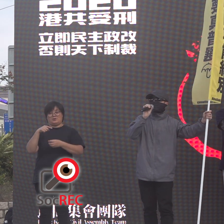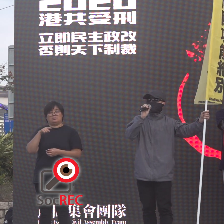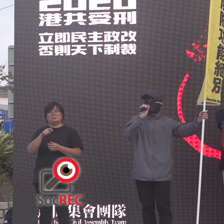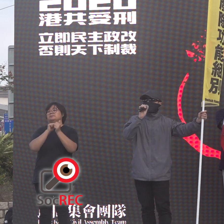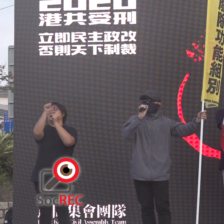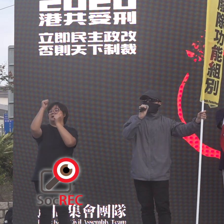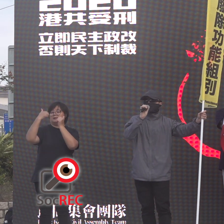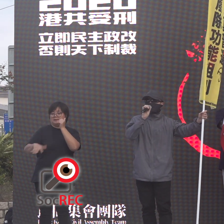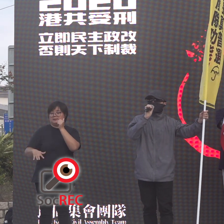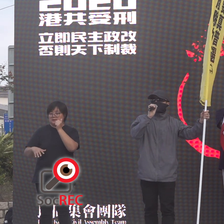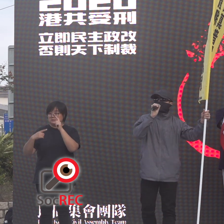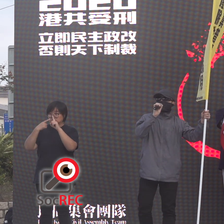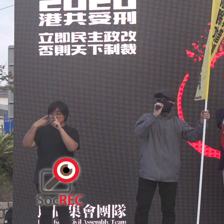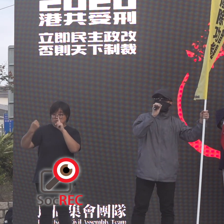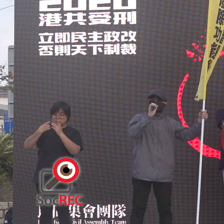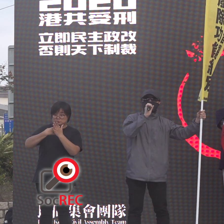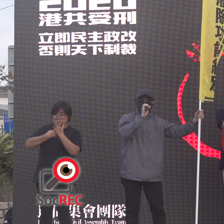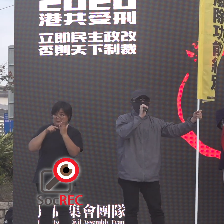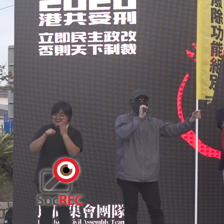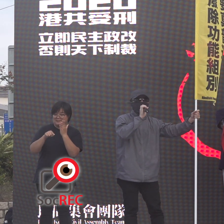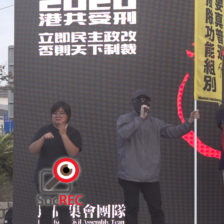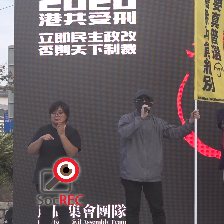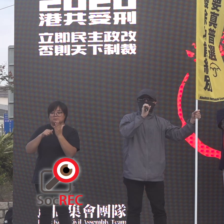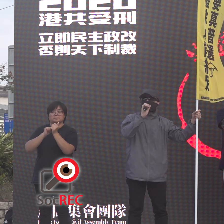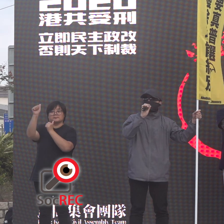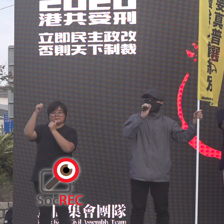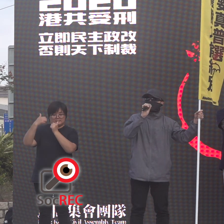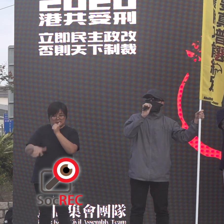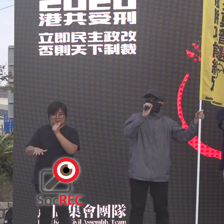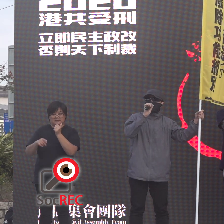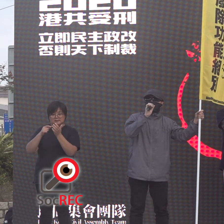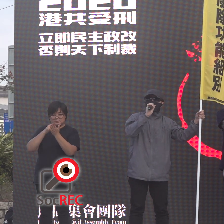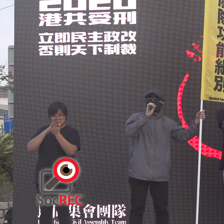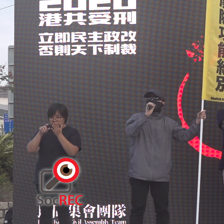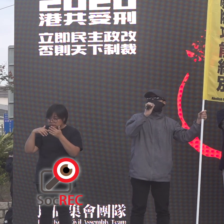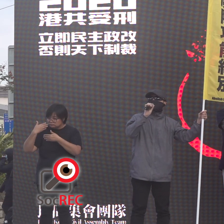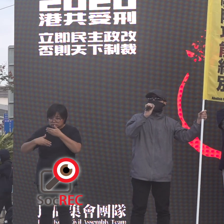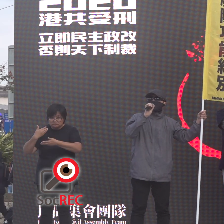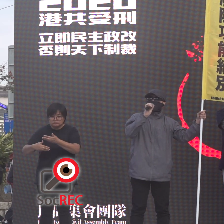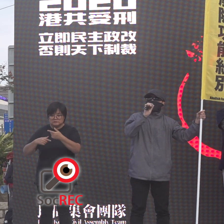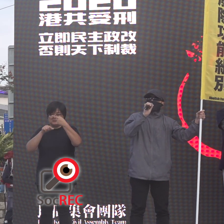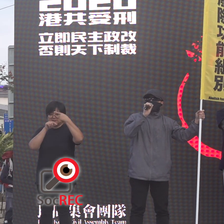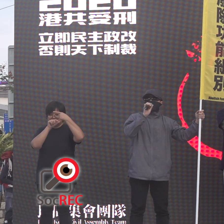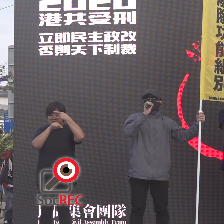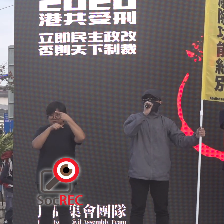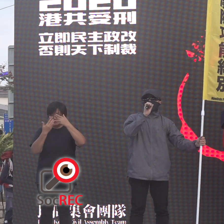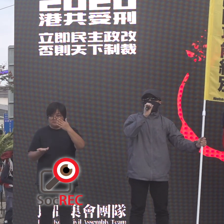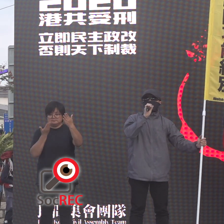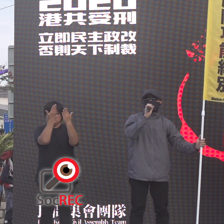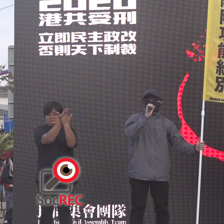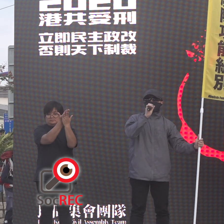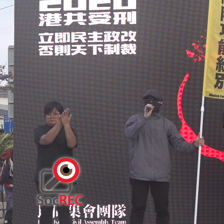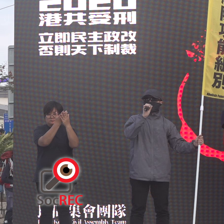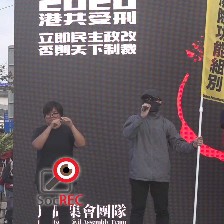案》。在再過多兩個月之後的11月，參議院亦都通過了。我們一直就